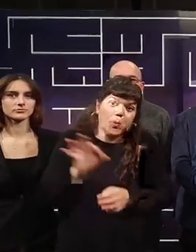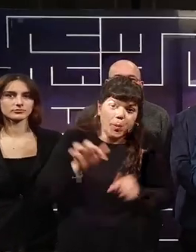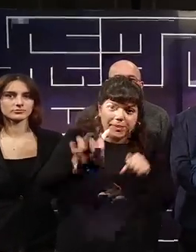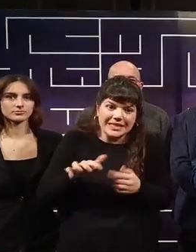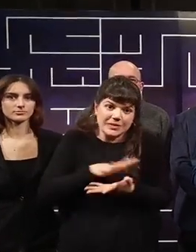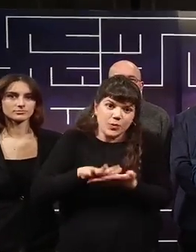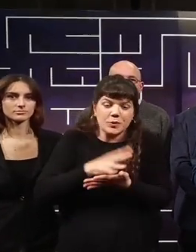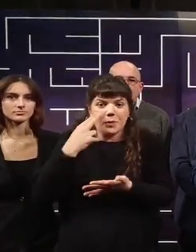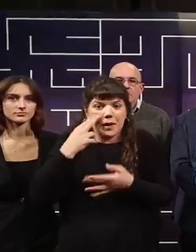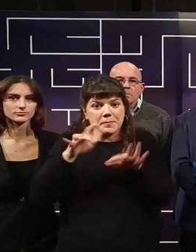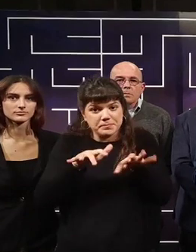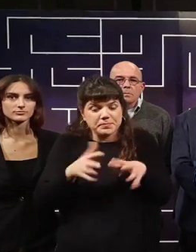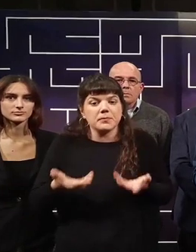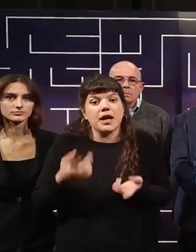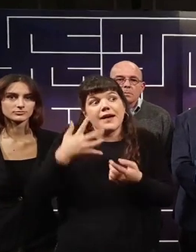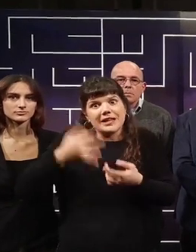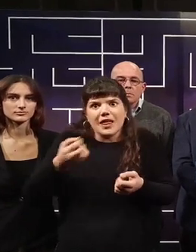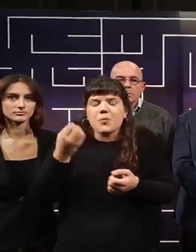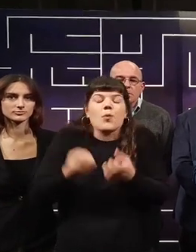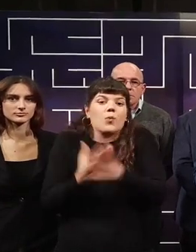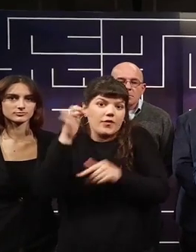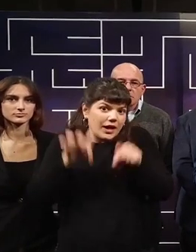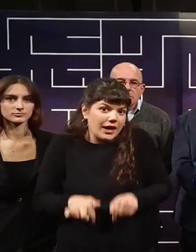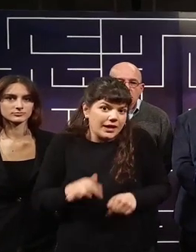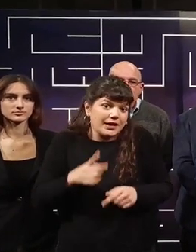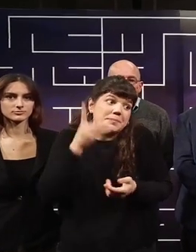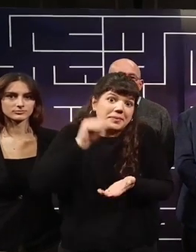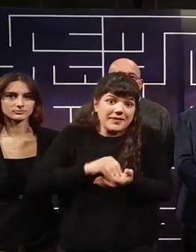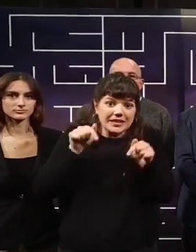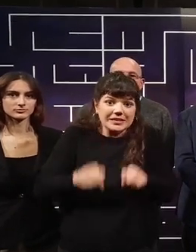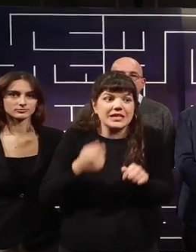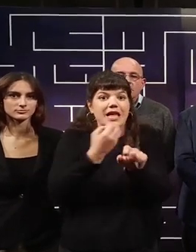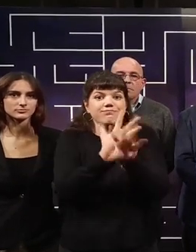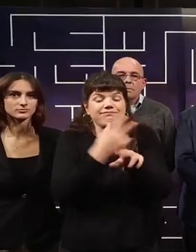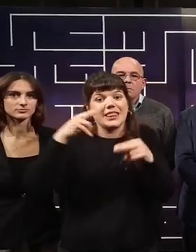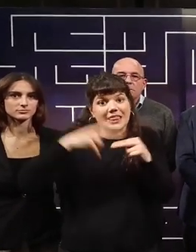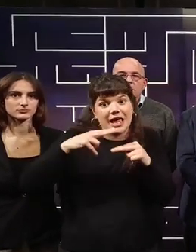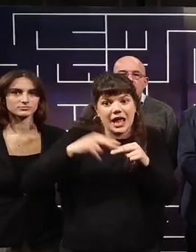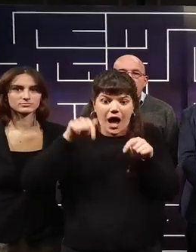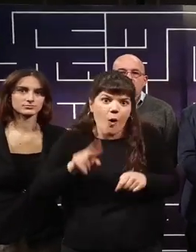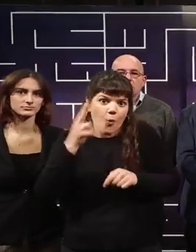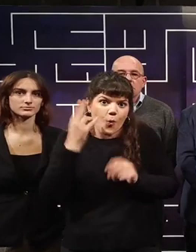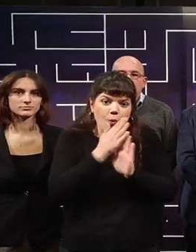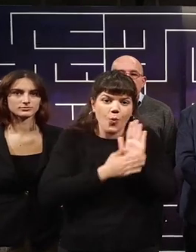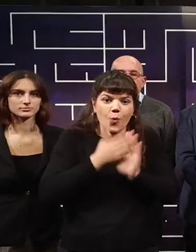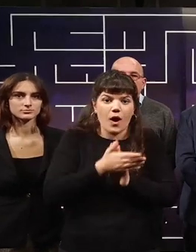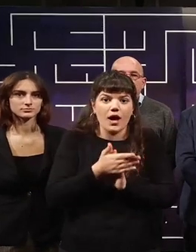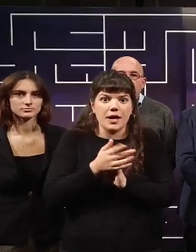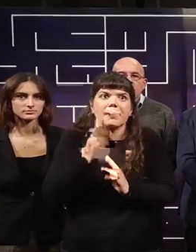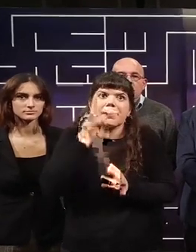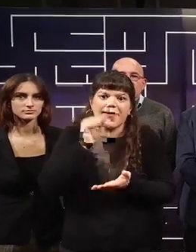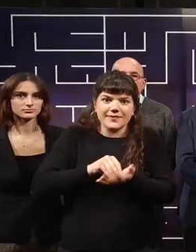experimentando en este proyecto que es muy innovador para la televisión Uruguay es el primer programa periodístico por que se emite en la televisión